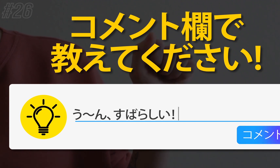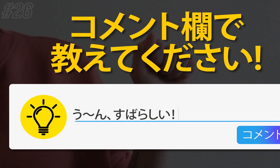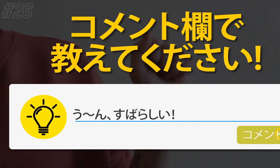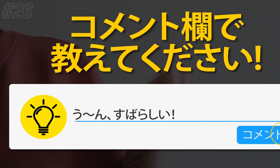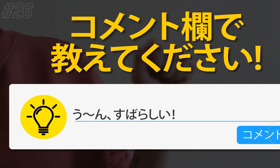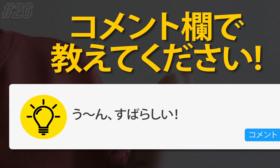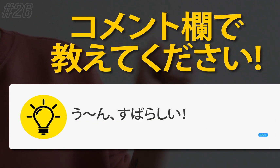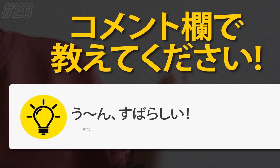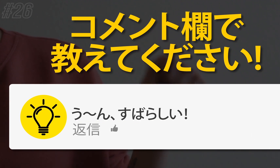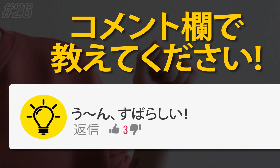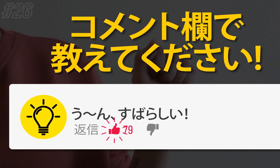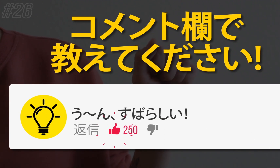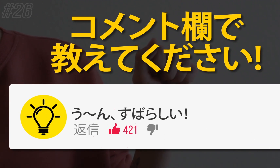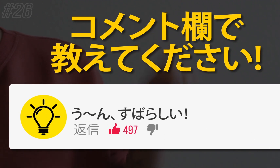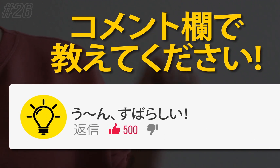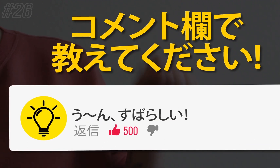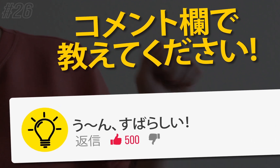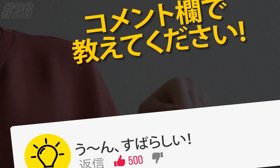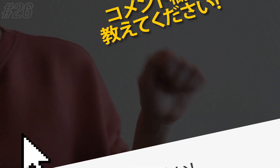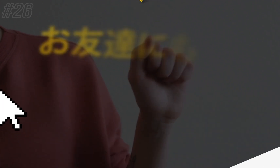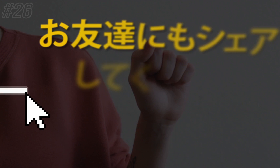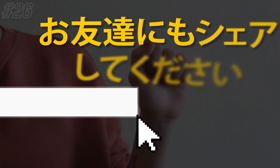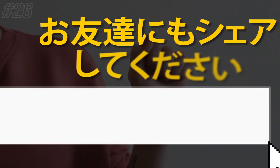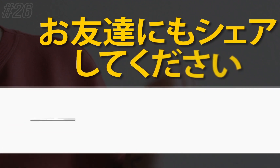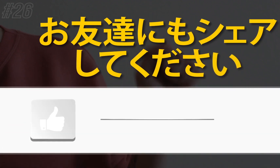ください。この動画を高評価して友達と共有